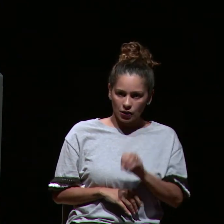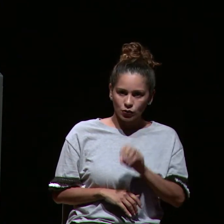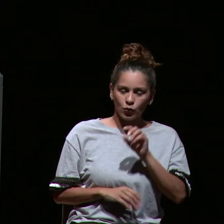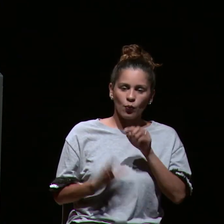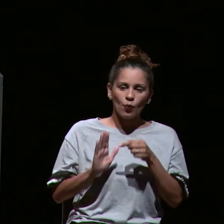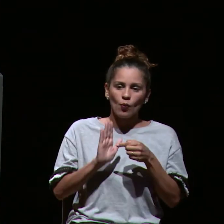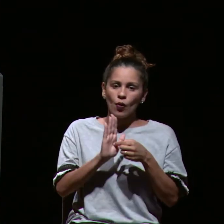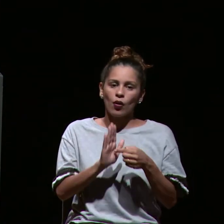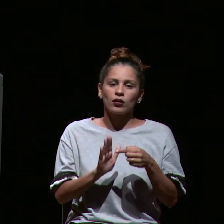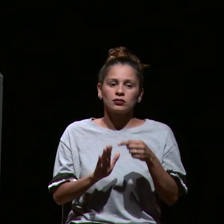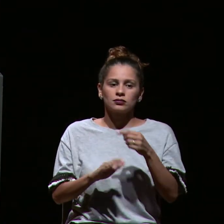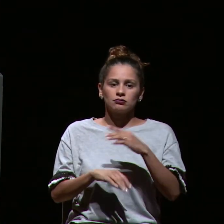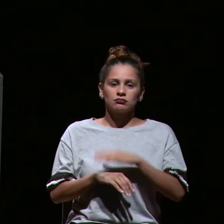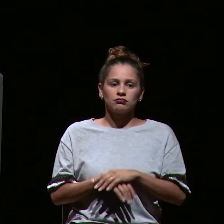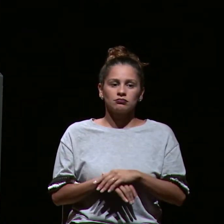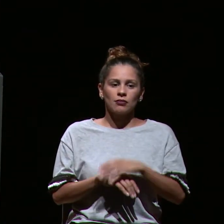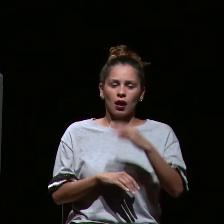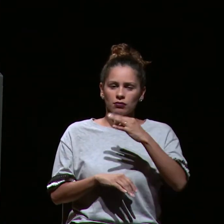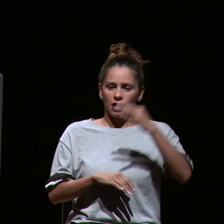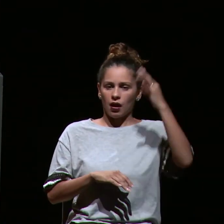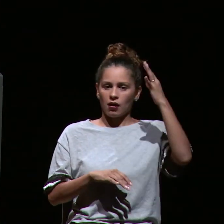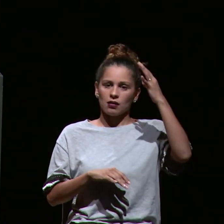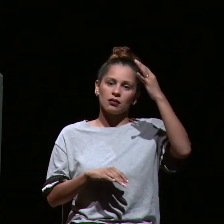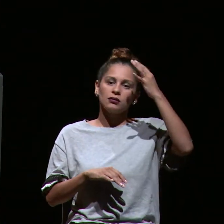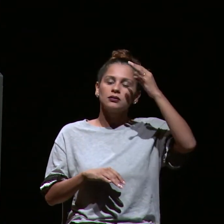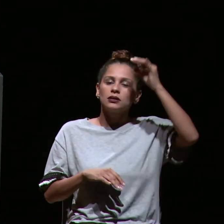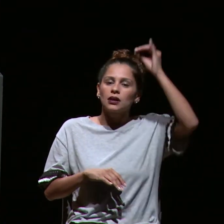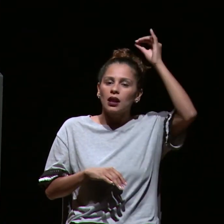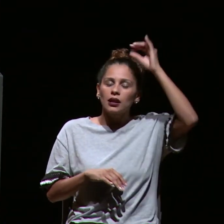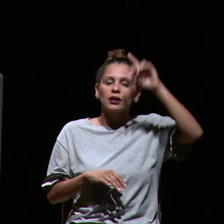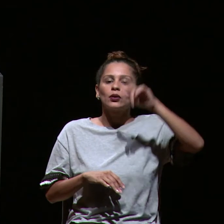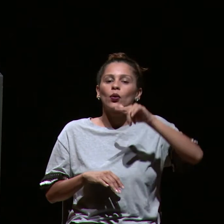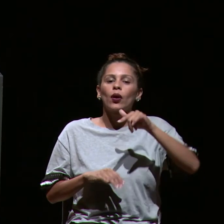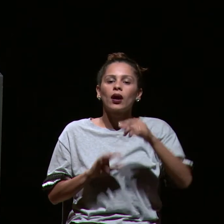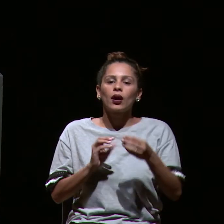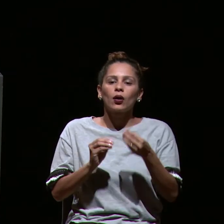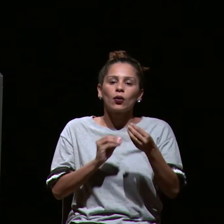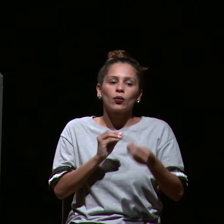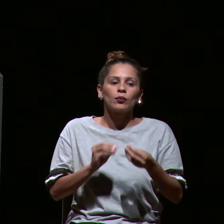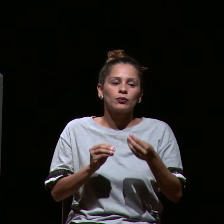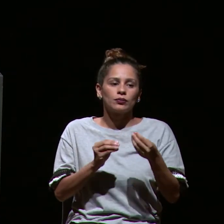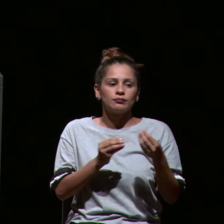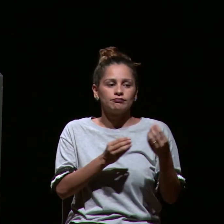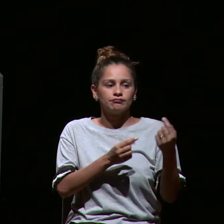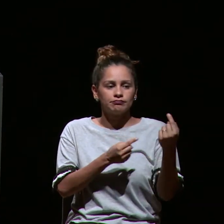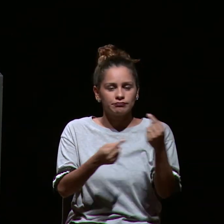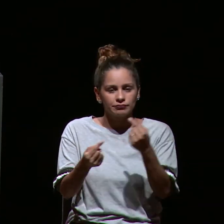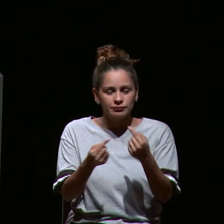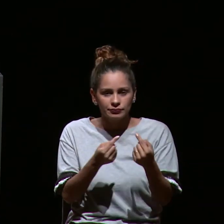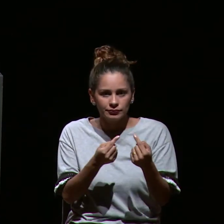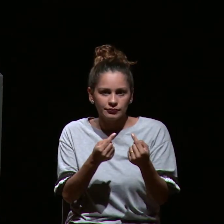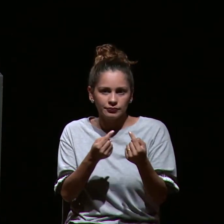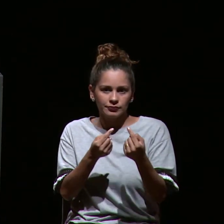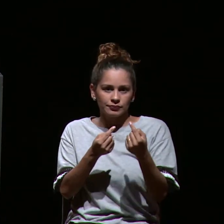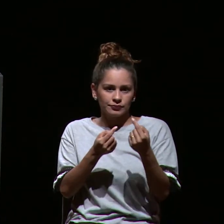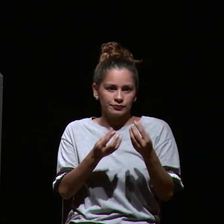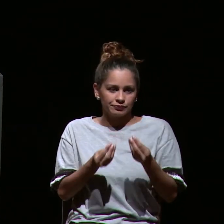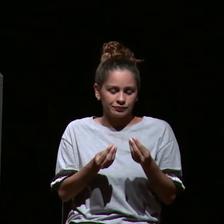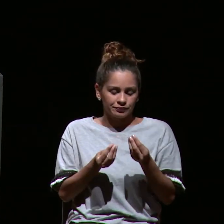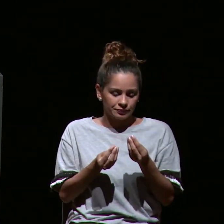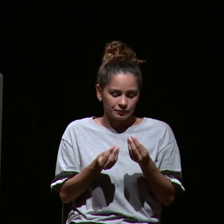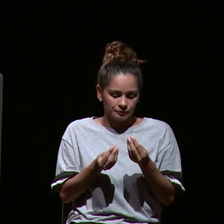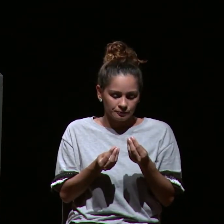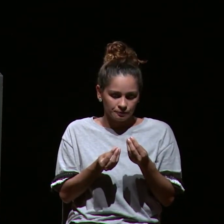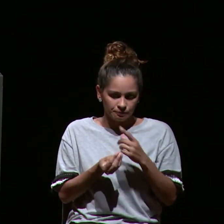Se, contudo, deixar de haver muitas perdas, sacrifícios brutais, isolamento. Mas o professor Milton Santos, em sua entrevista